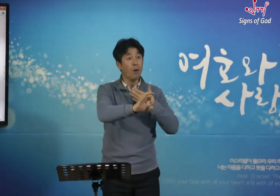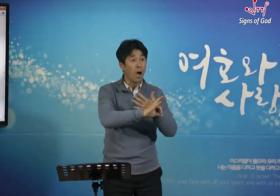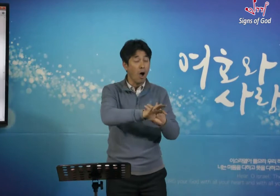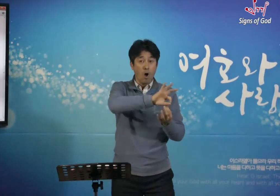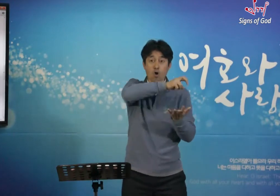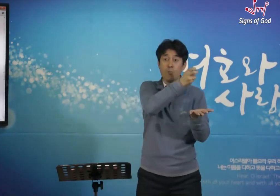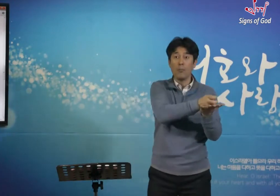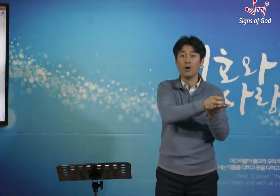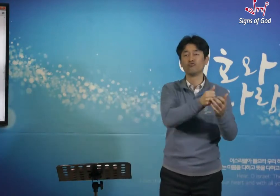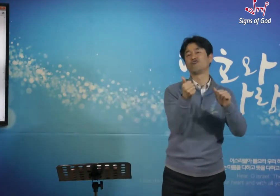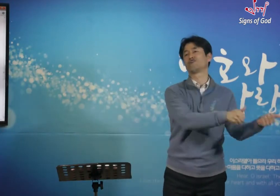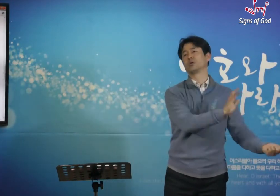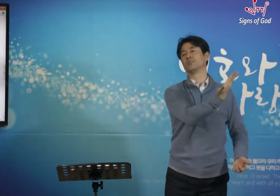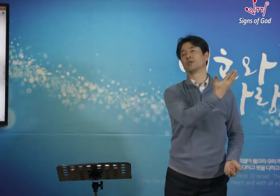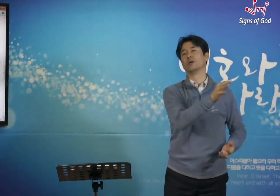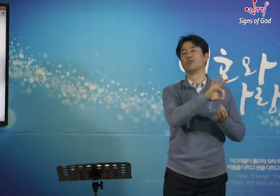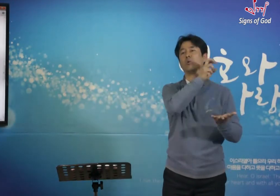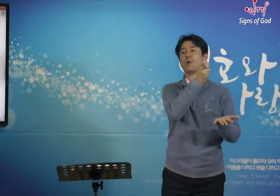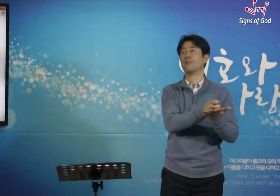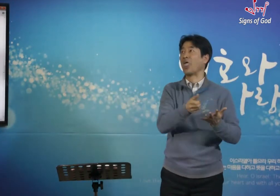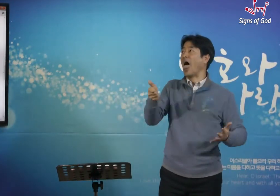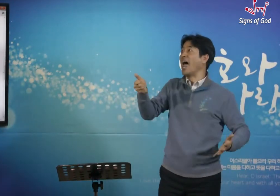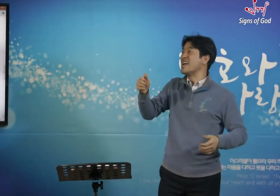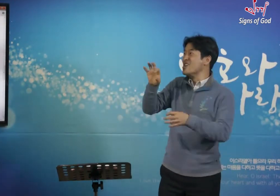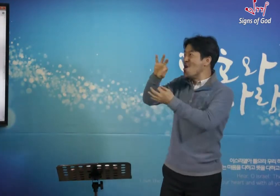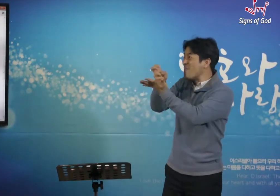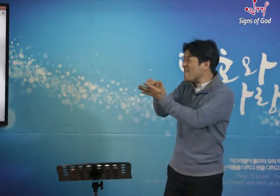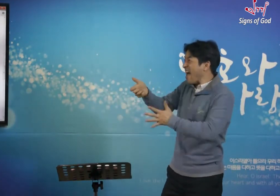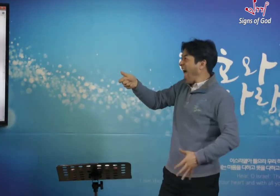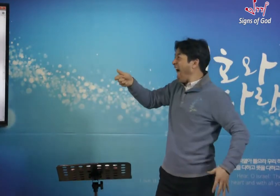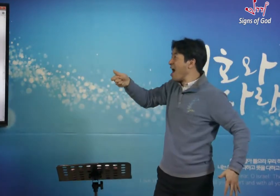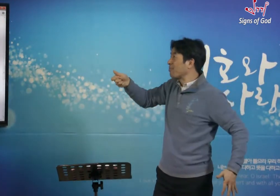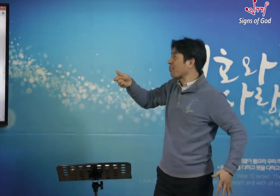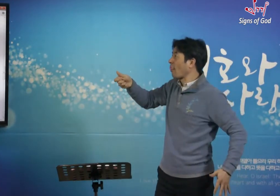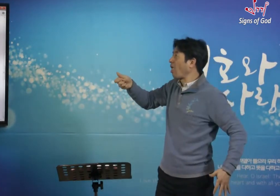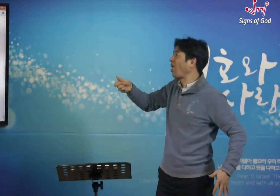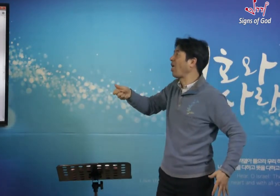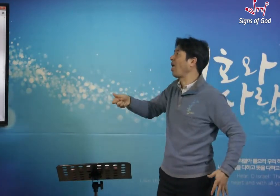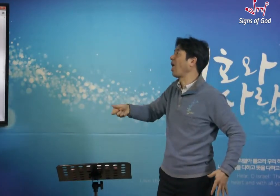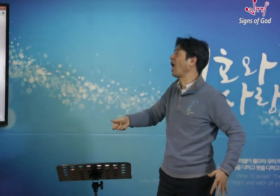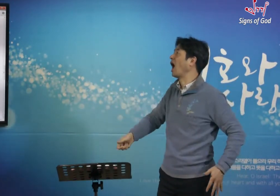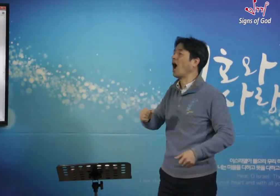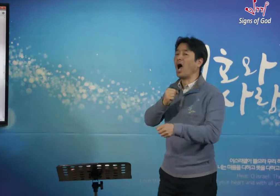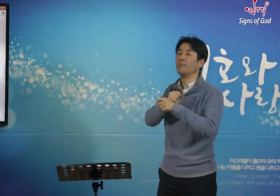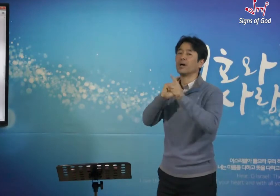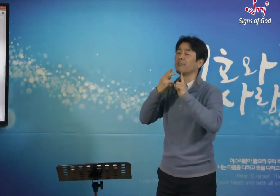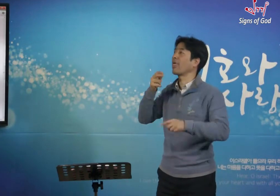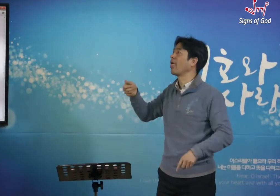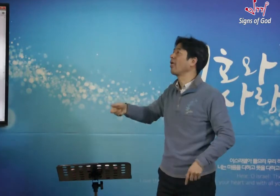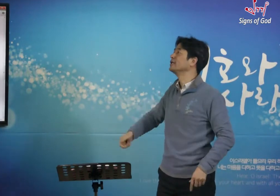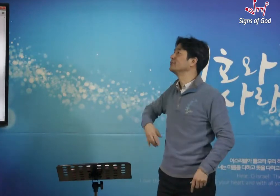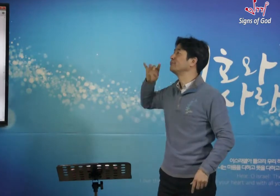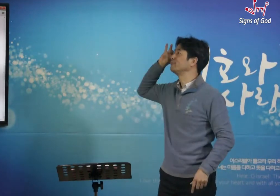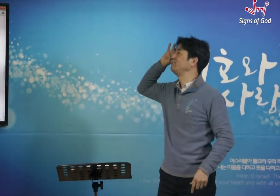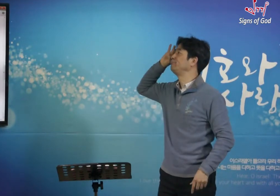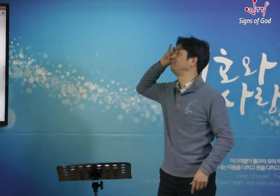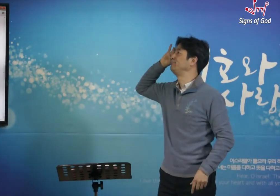행하십시오. 그러면 율법이 오히려 죽는 것이죠. 그들이 우리를